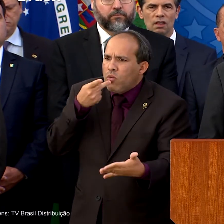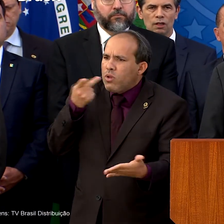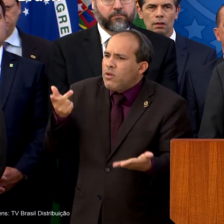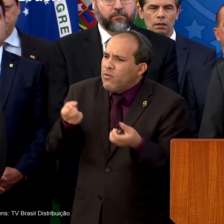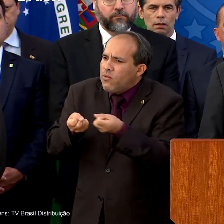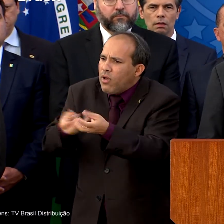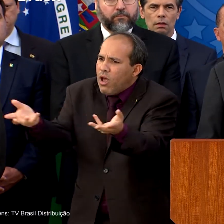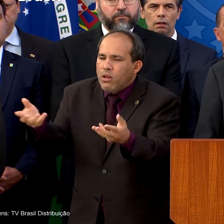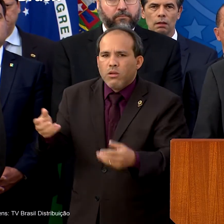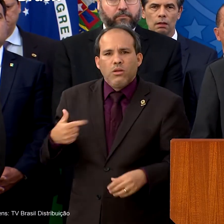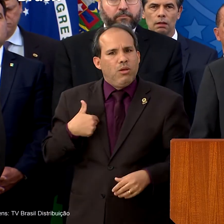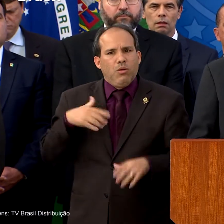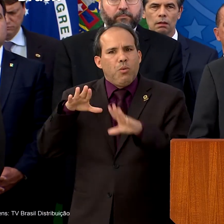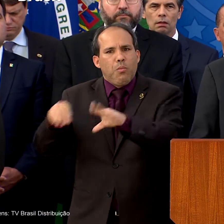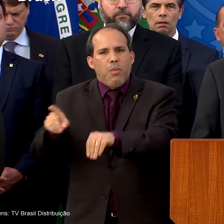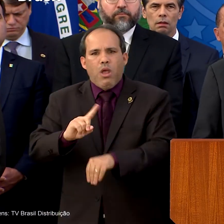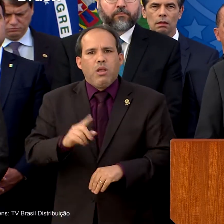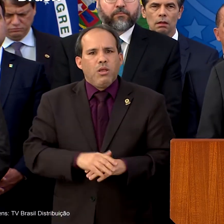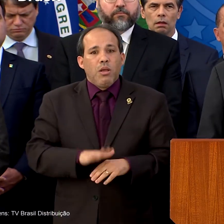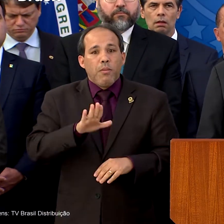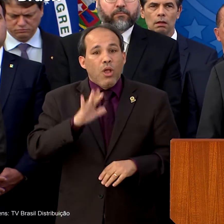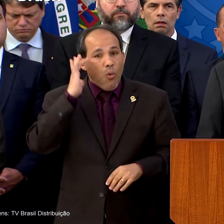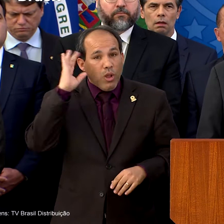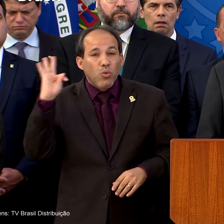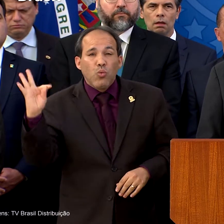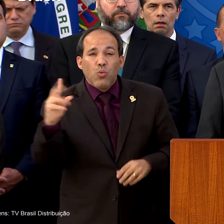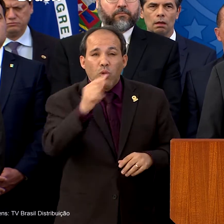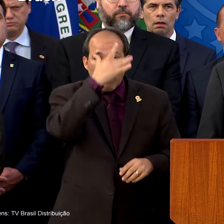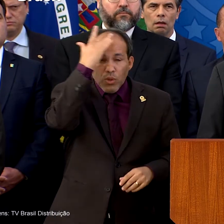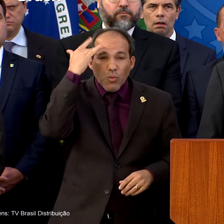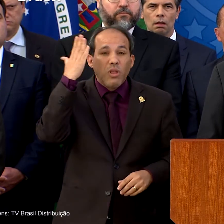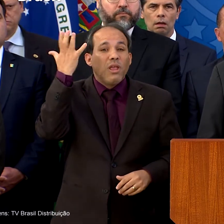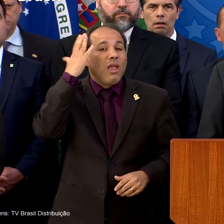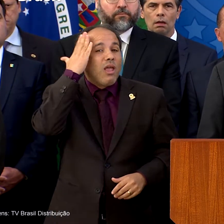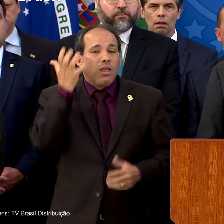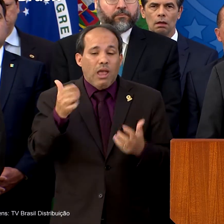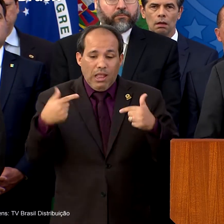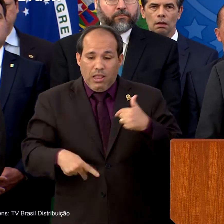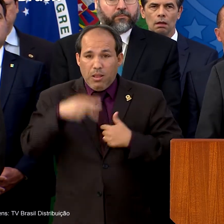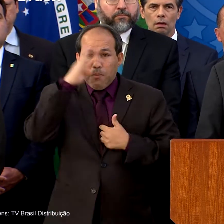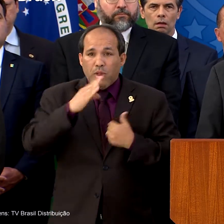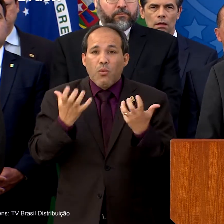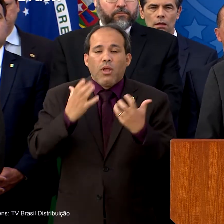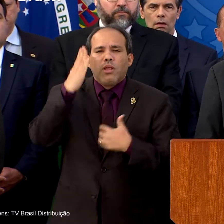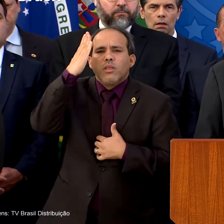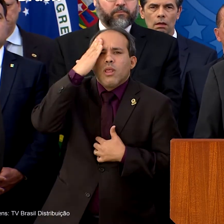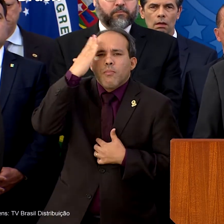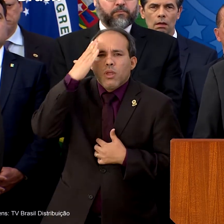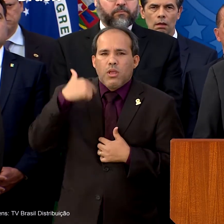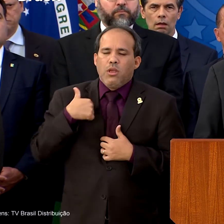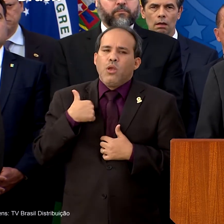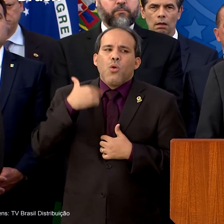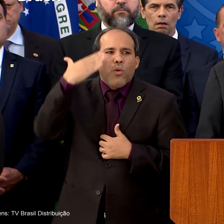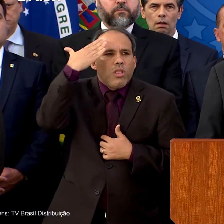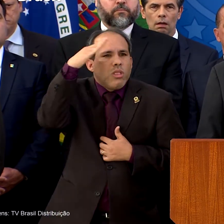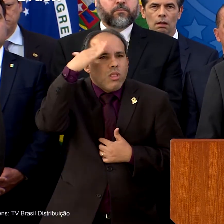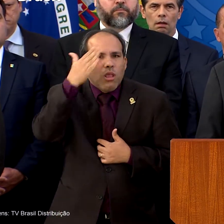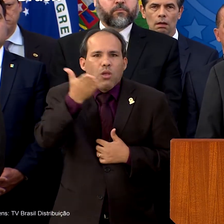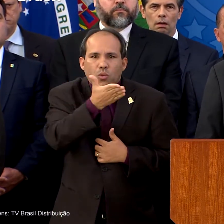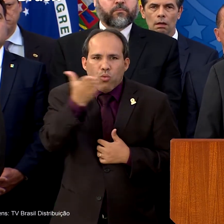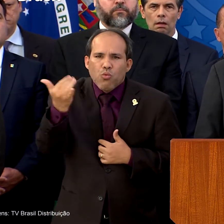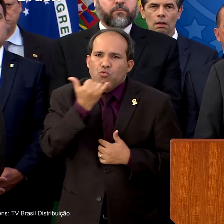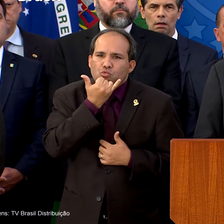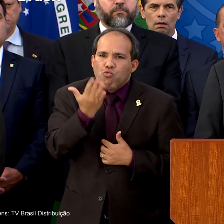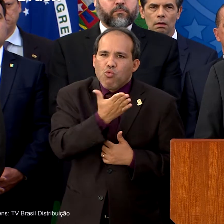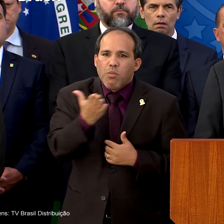e eu acho que todas as pessoas vivem no brasil eu quero saber entendo me desculpe seu amigo senhores ministros